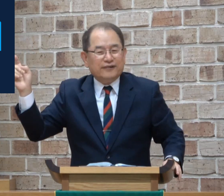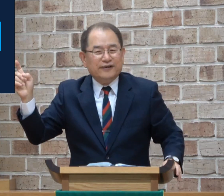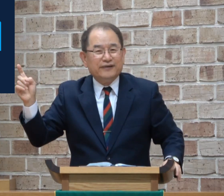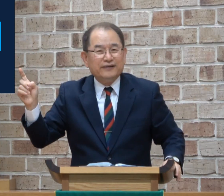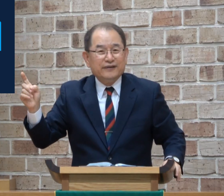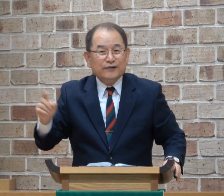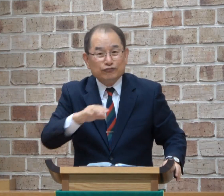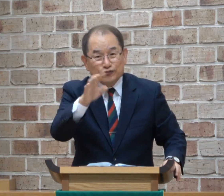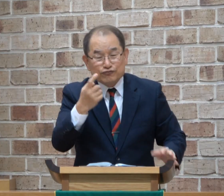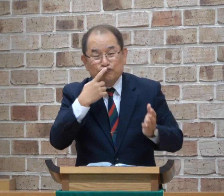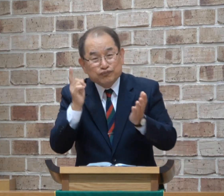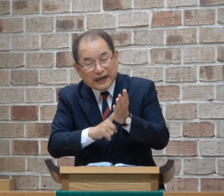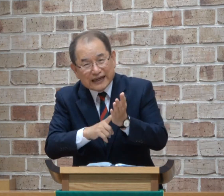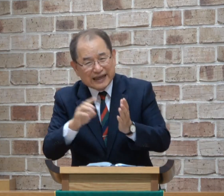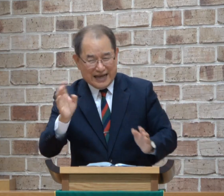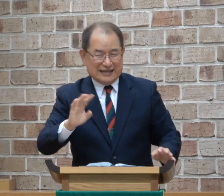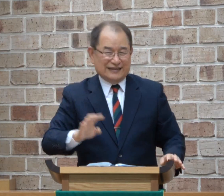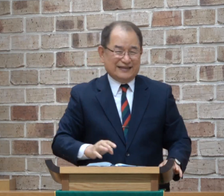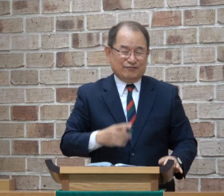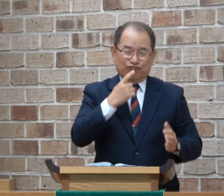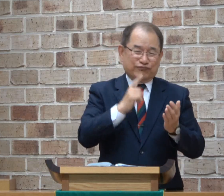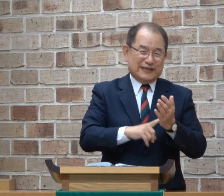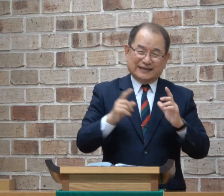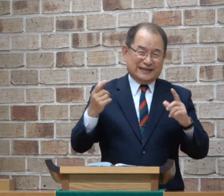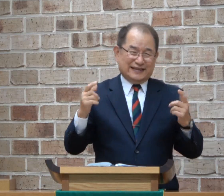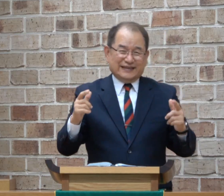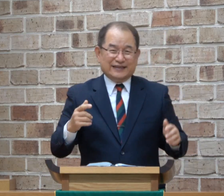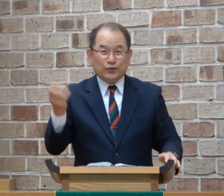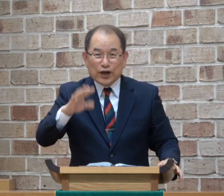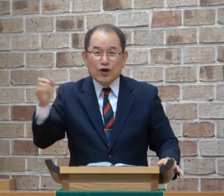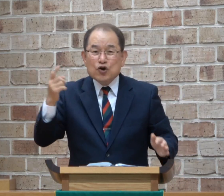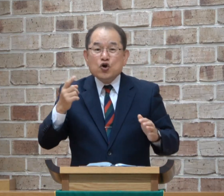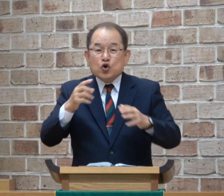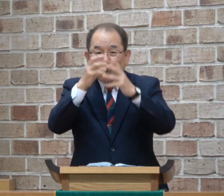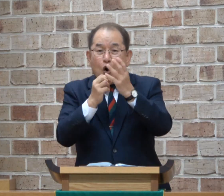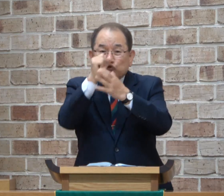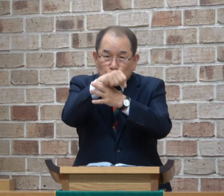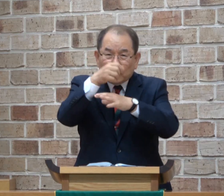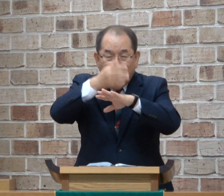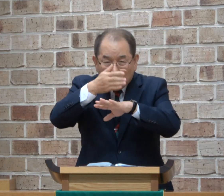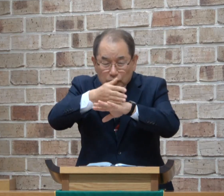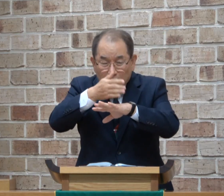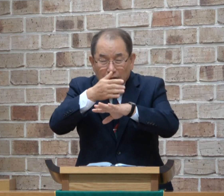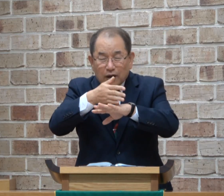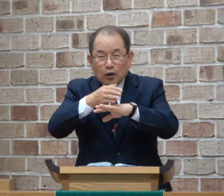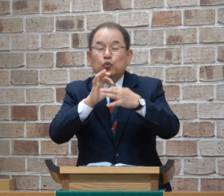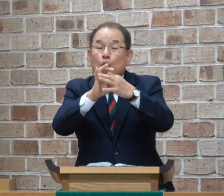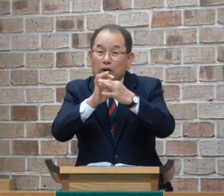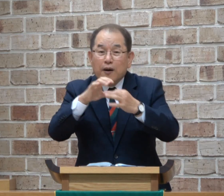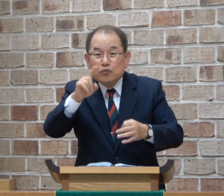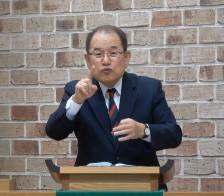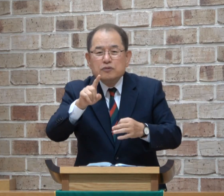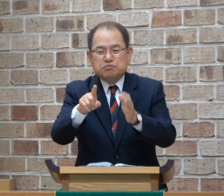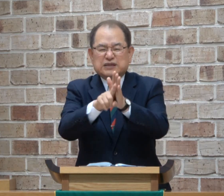않습니다. 그러나 성숙한 감사를 통해서 믿음이 보여지는